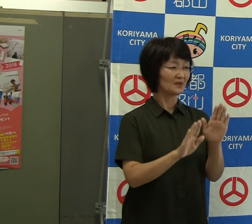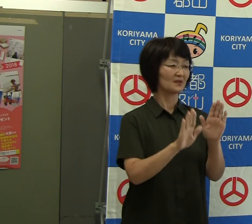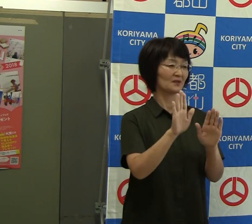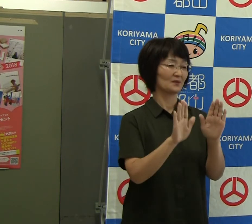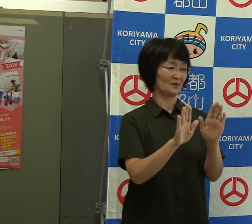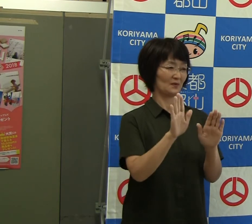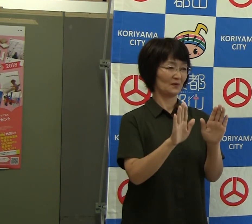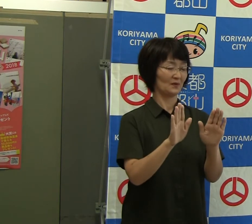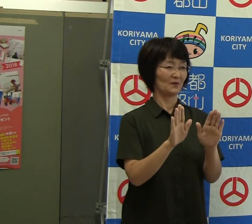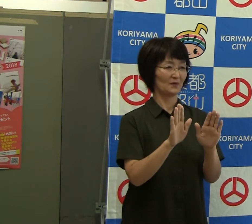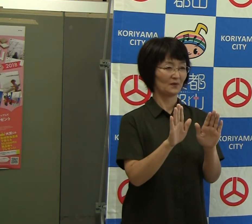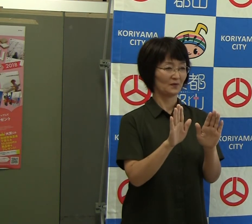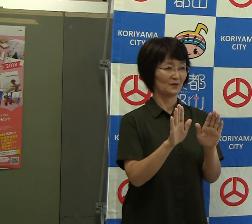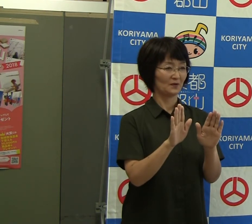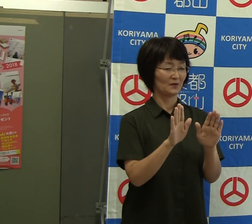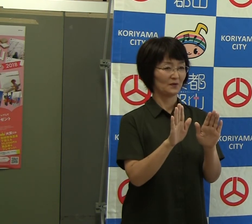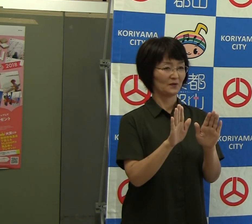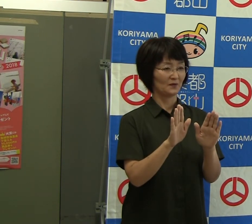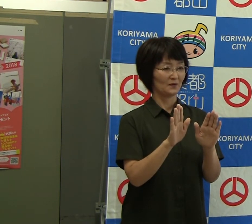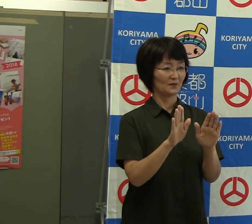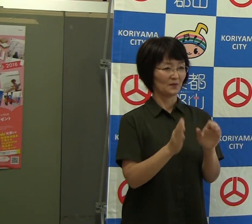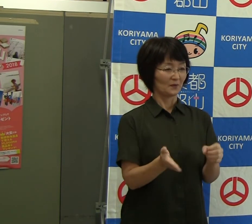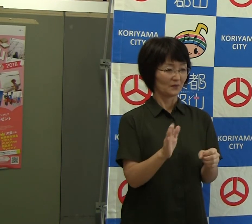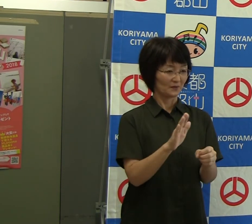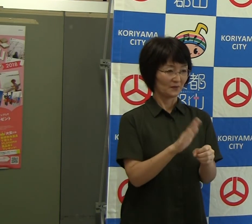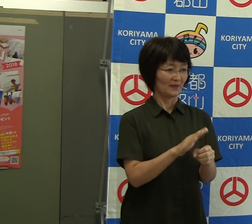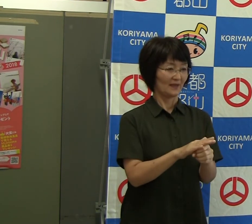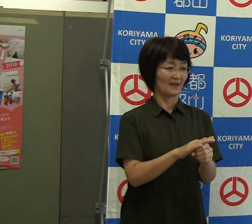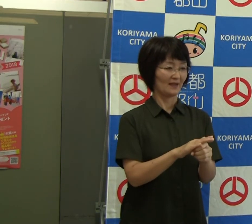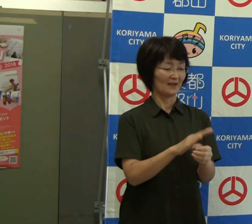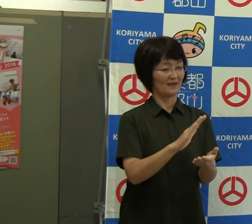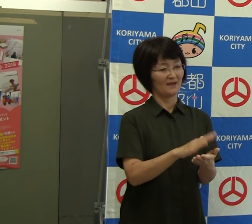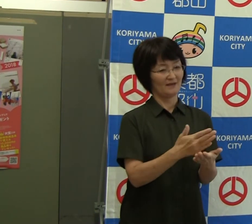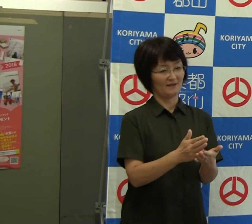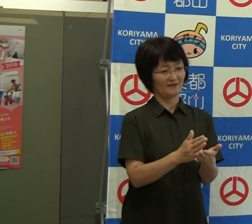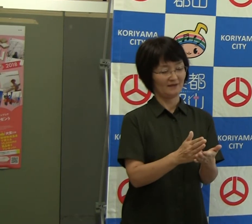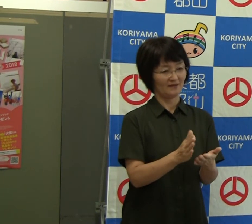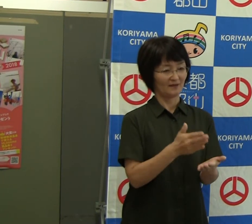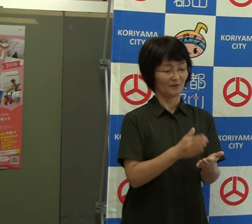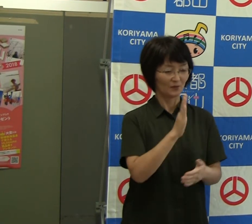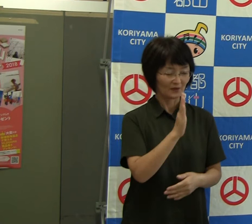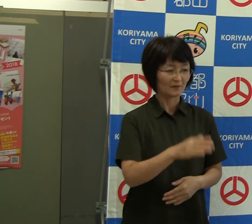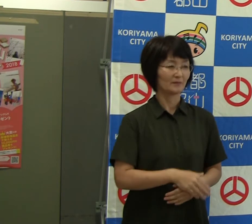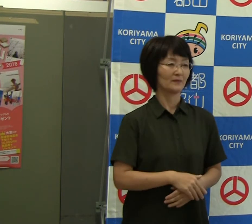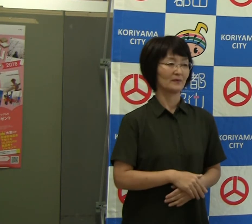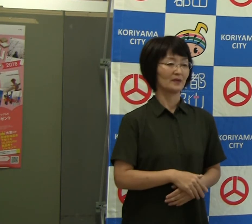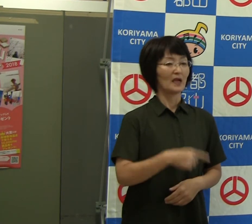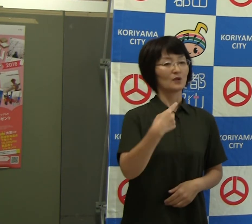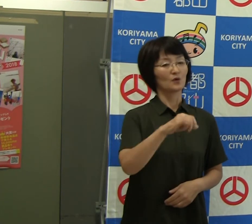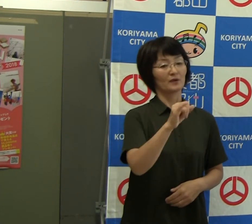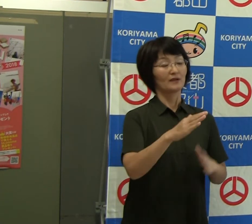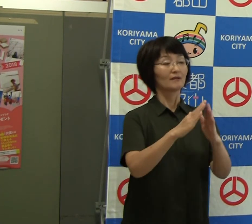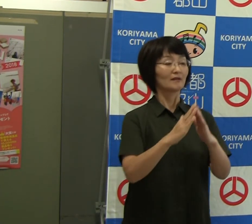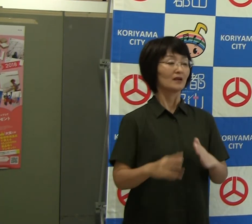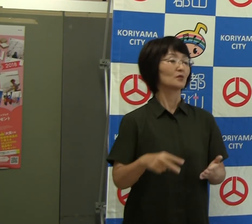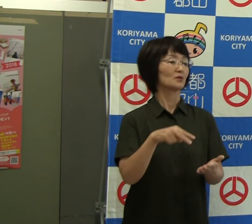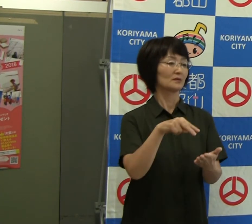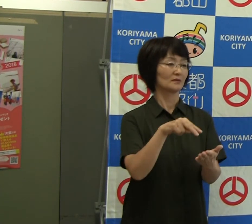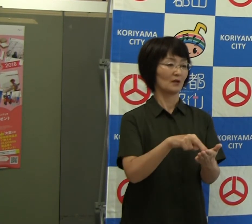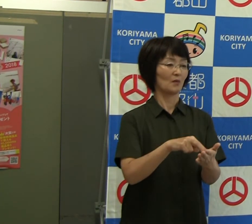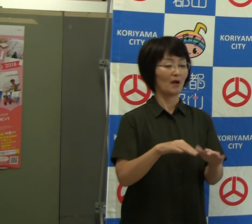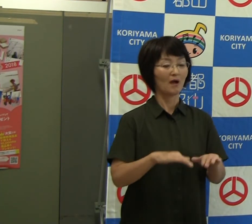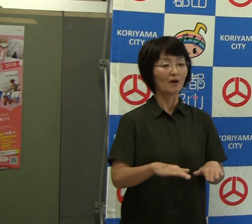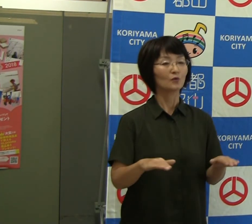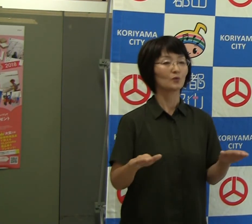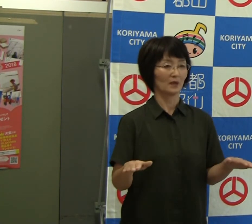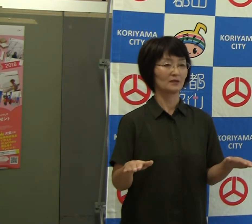想で判断の経緯を教えていただ きます。多分教育委員会としてはですね、子どもた